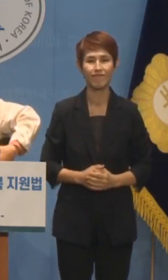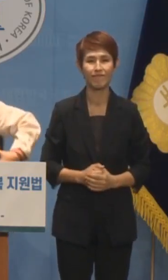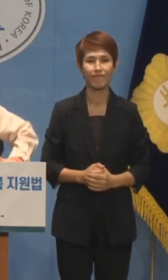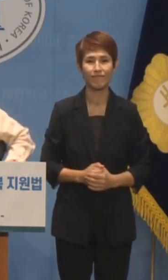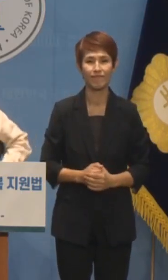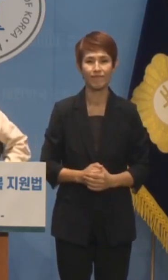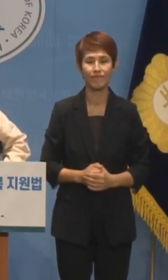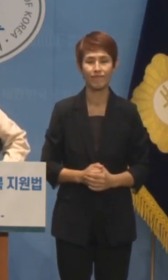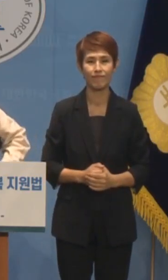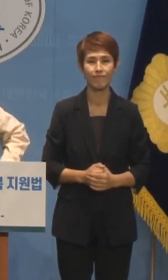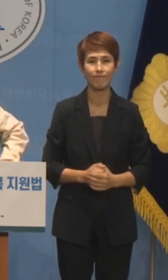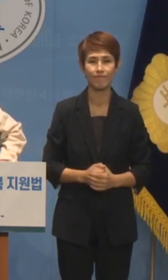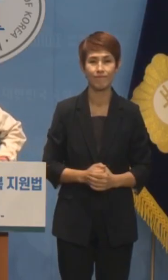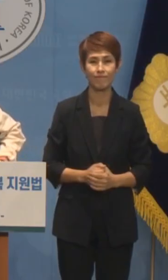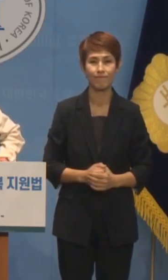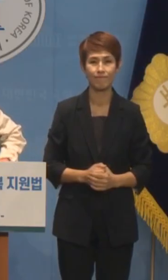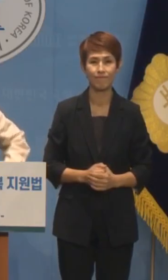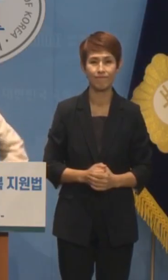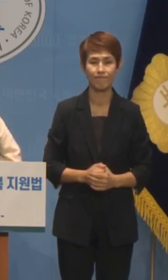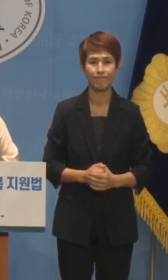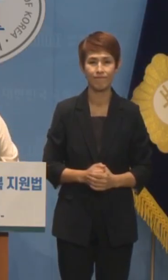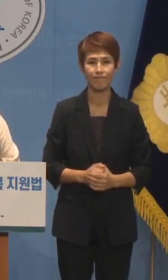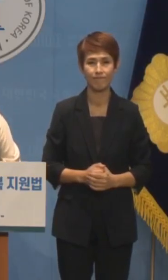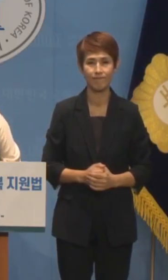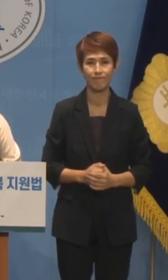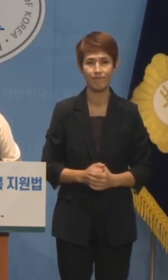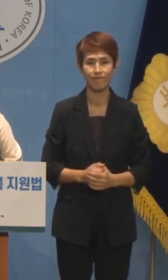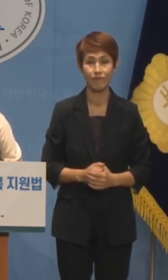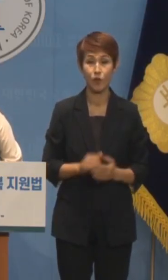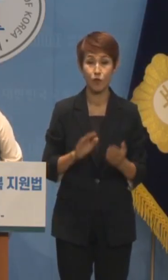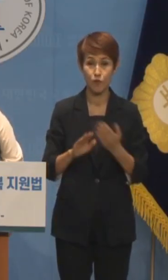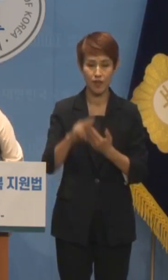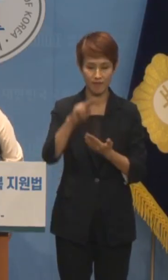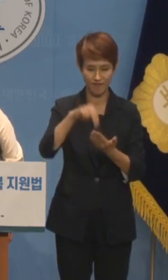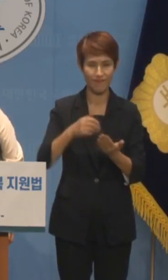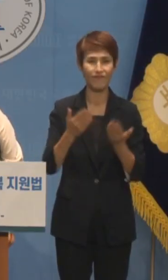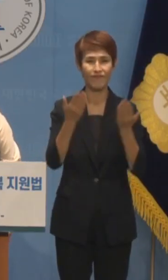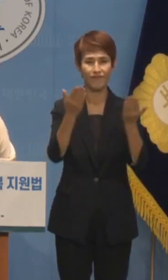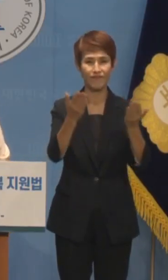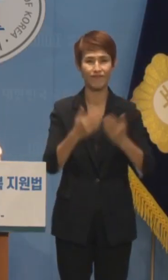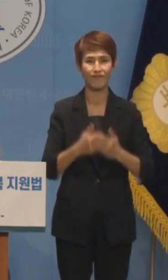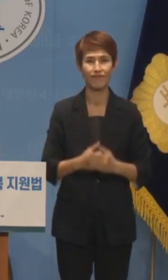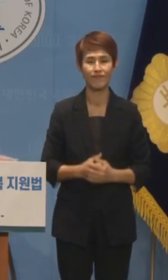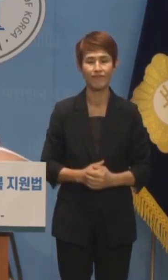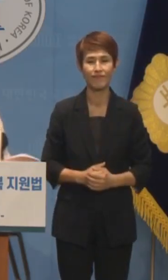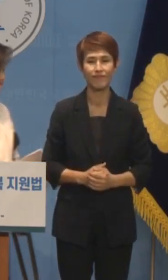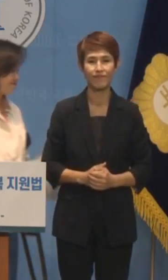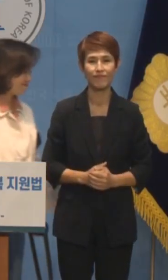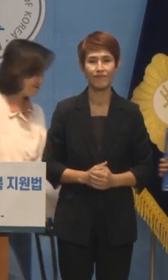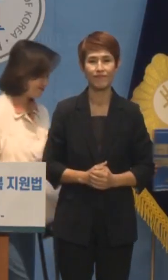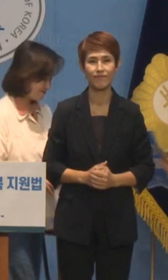하겠습니다. 그리고 이후에 기자회견문 낭독하는 순서로 진행하도록 하겠습니다.